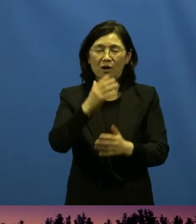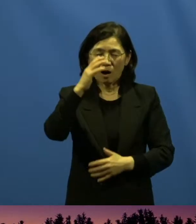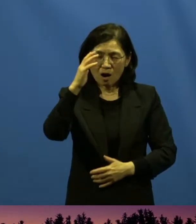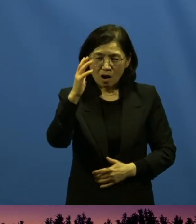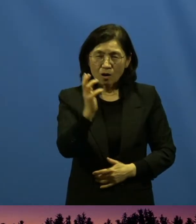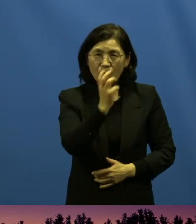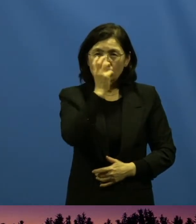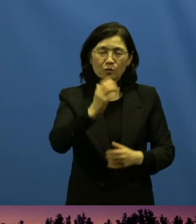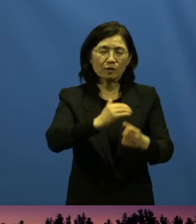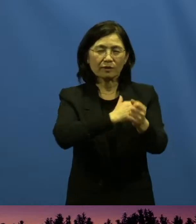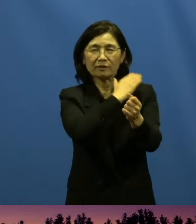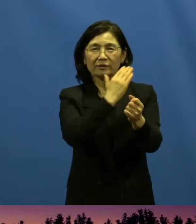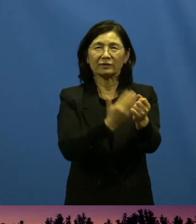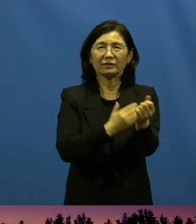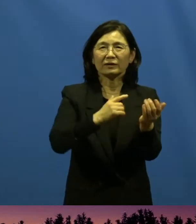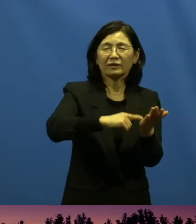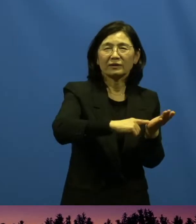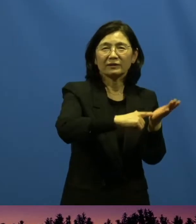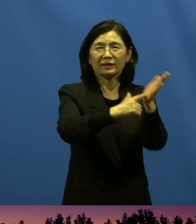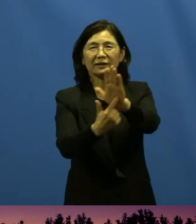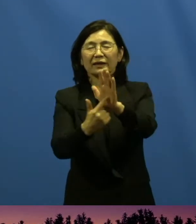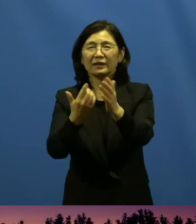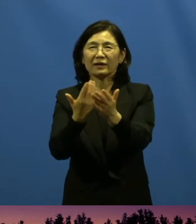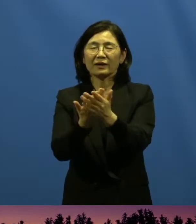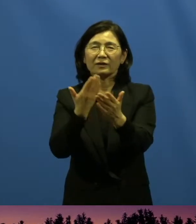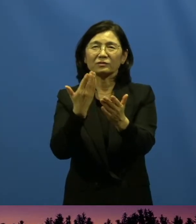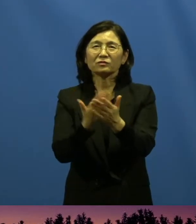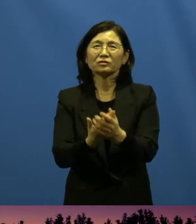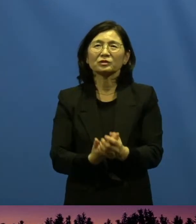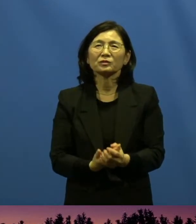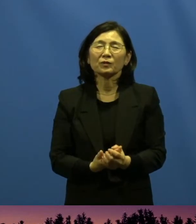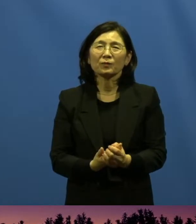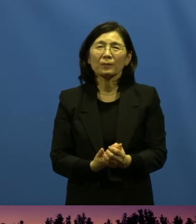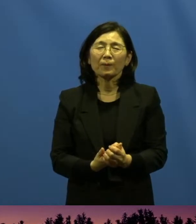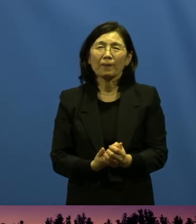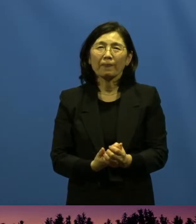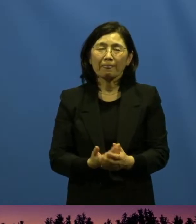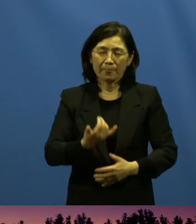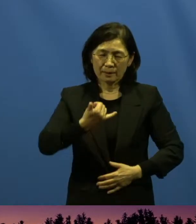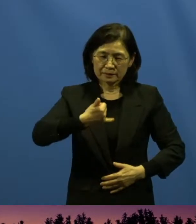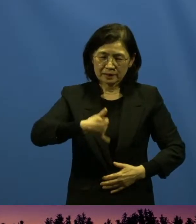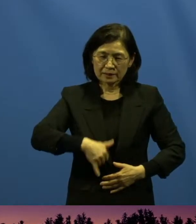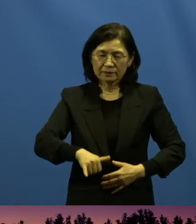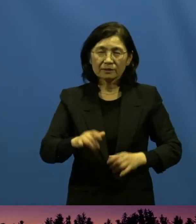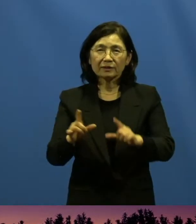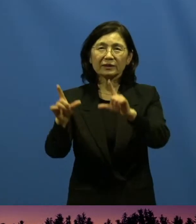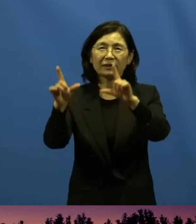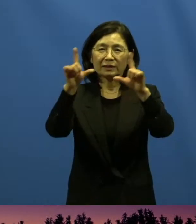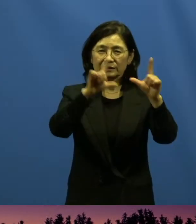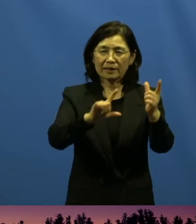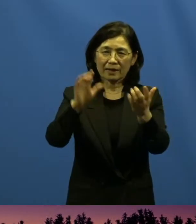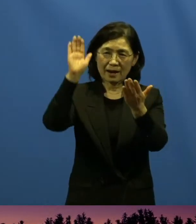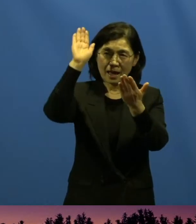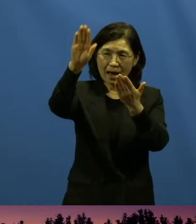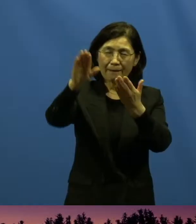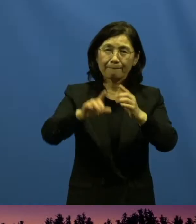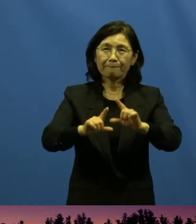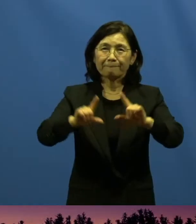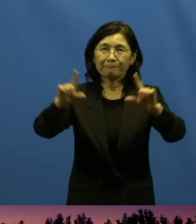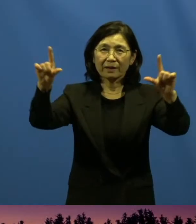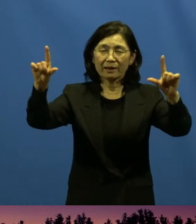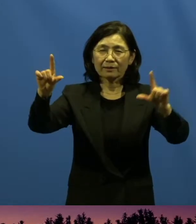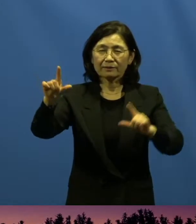영향력을 드러내게 하여 주시옵소서. 여러분, 우리 이 자녀들이 살아갈 세상은 앞으로 이